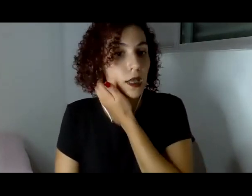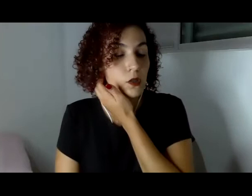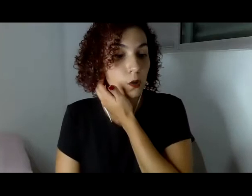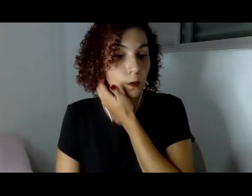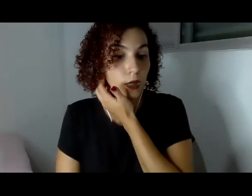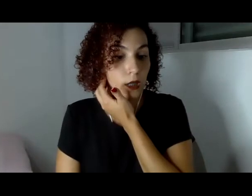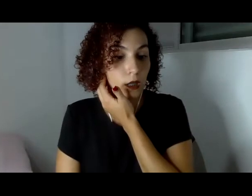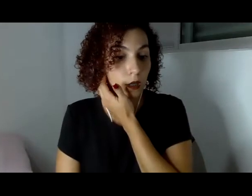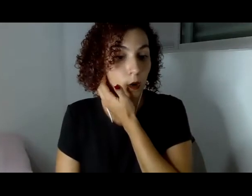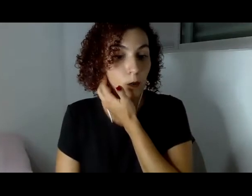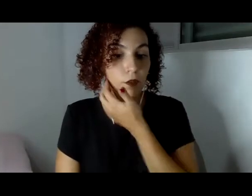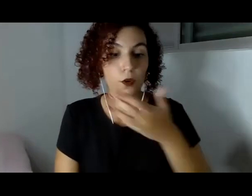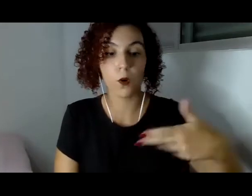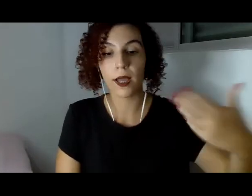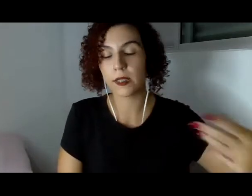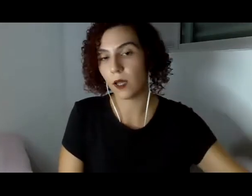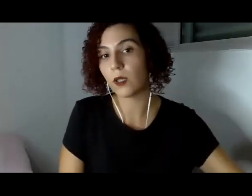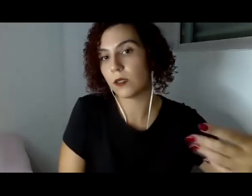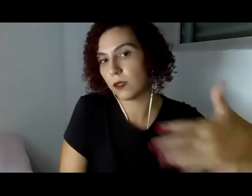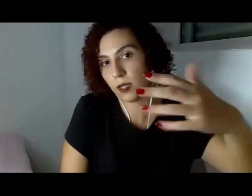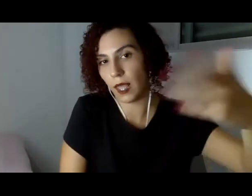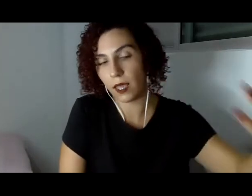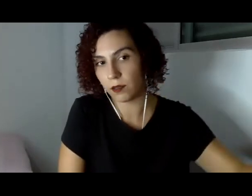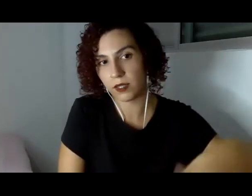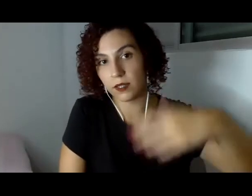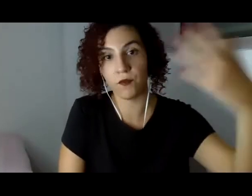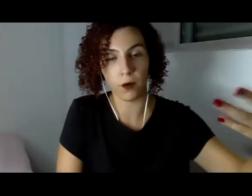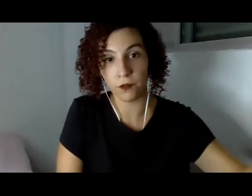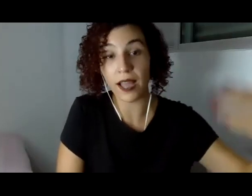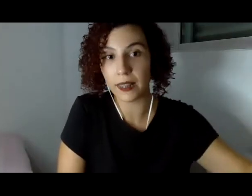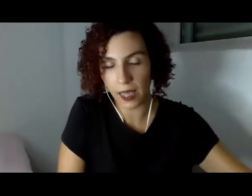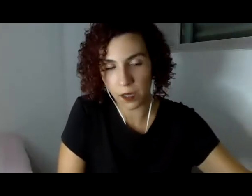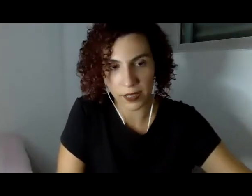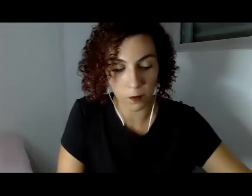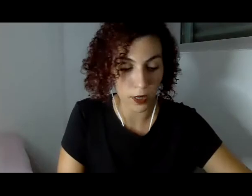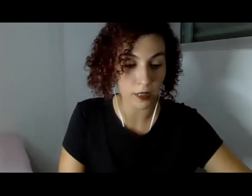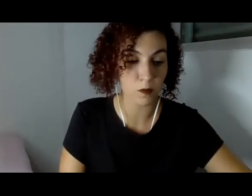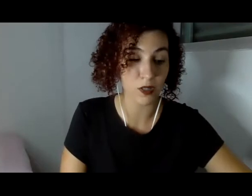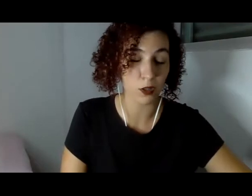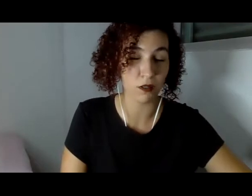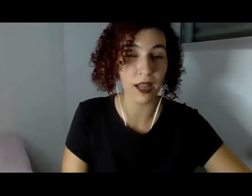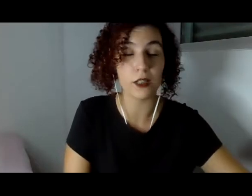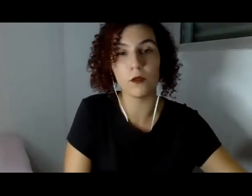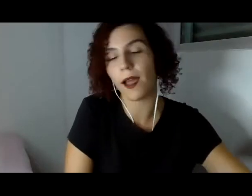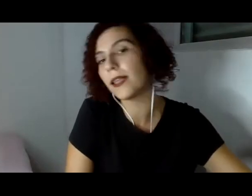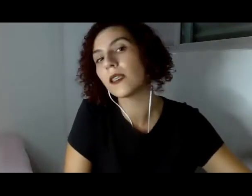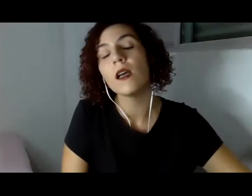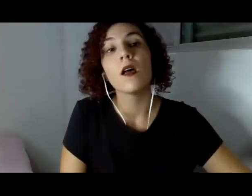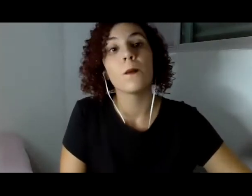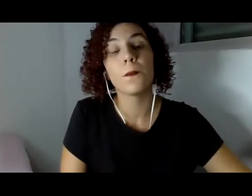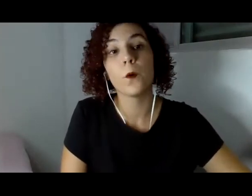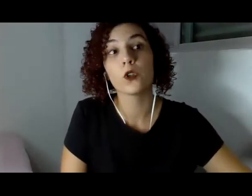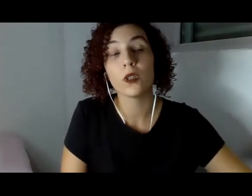sei dizer sobre como que ficou a questão se vai ter mais temporadas, mas eu acho que vale